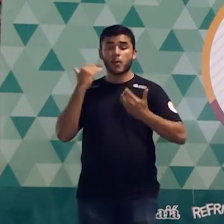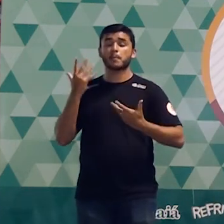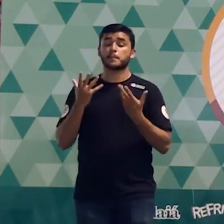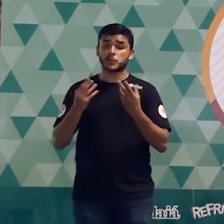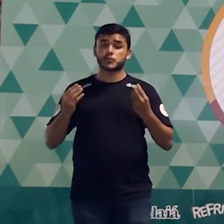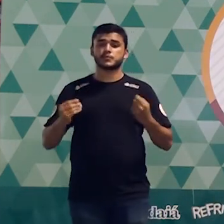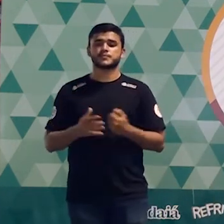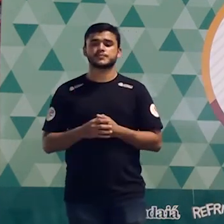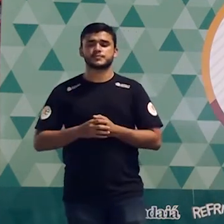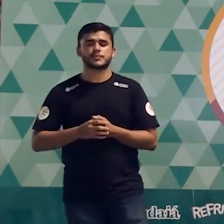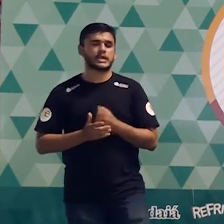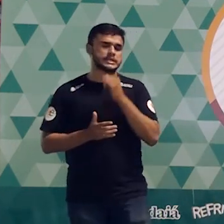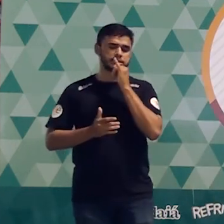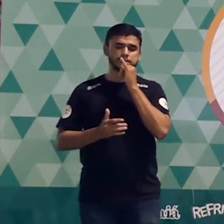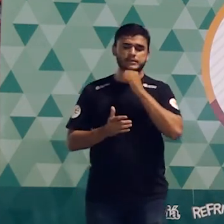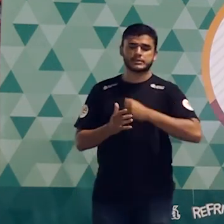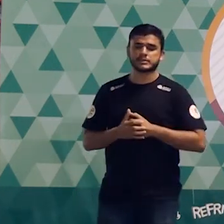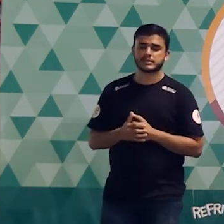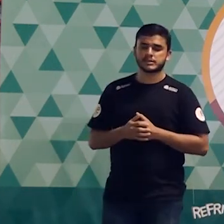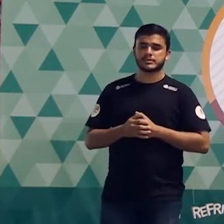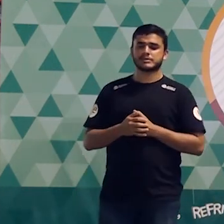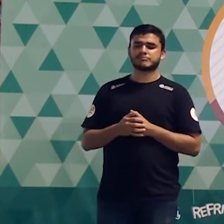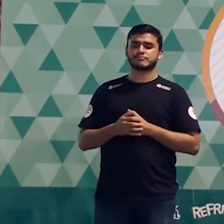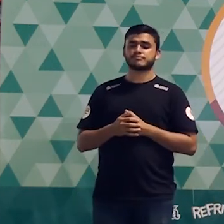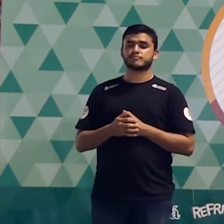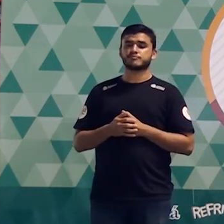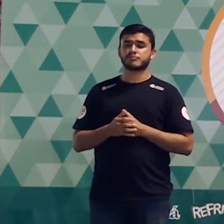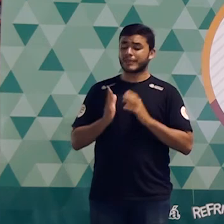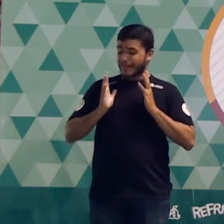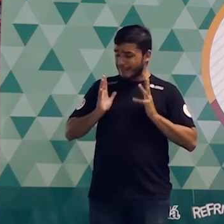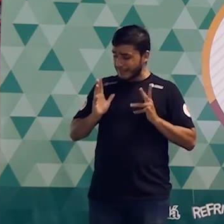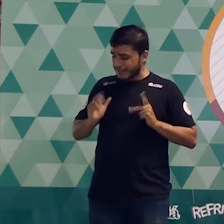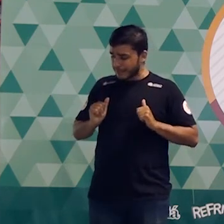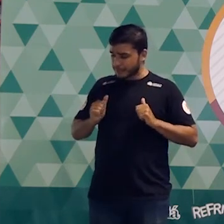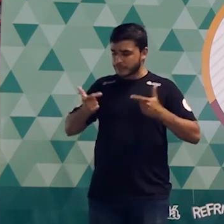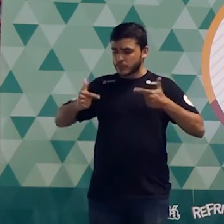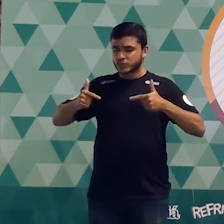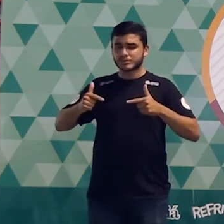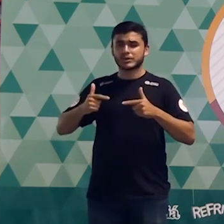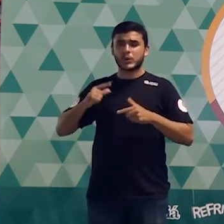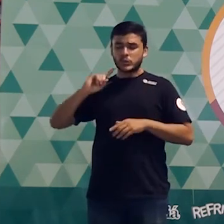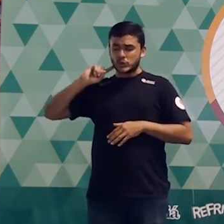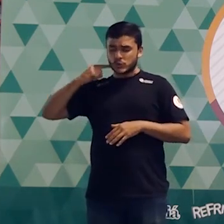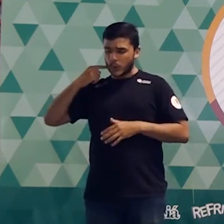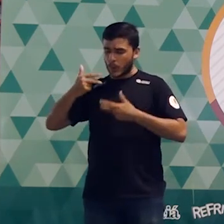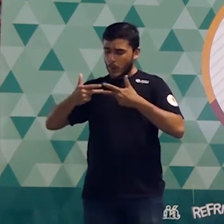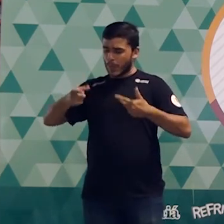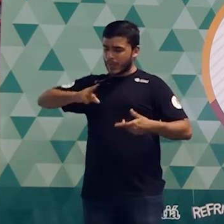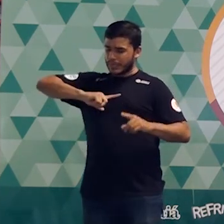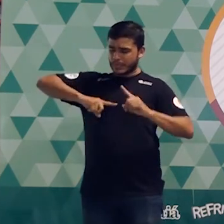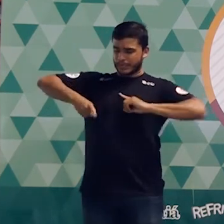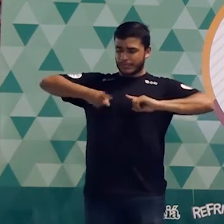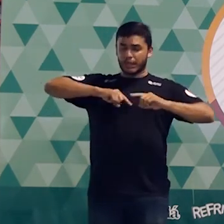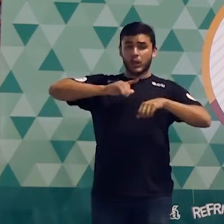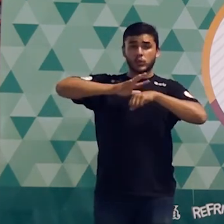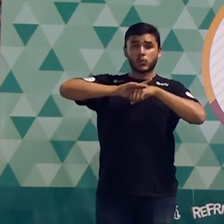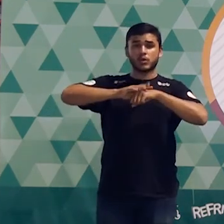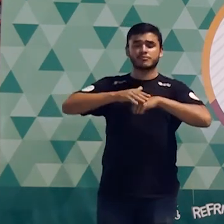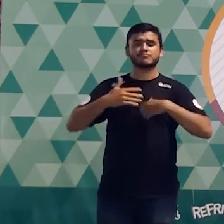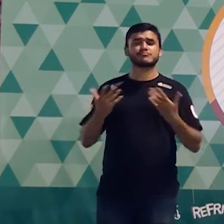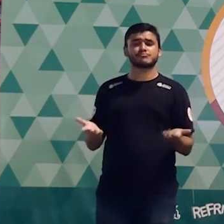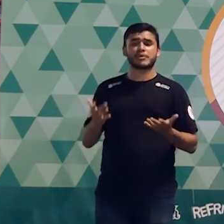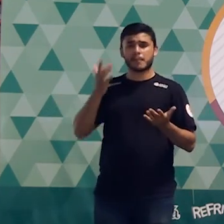certo? Tipo de coisa que acontecia. Precárias condições higiênico-sanitárias. Olhe, o povo não tinha ideia